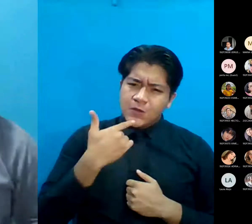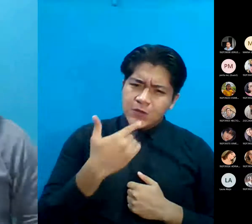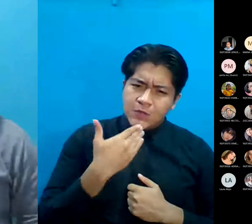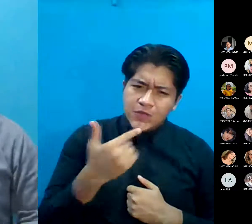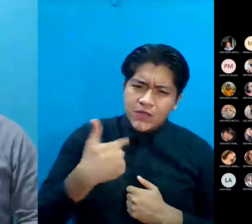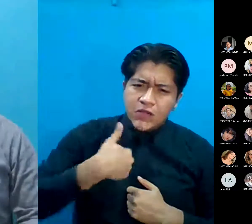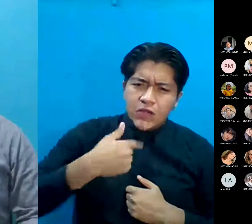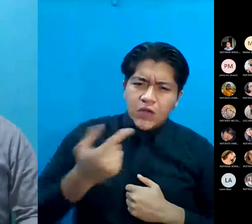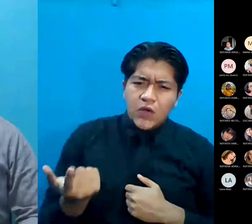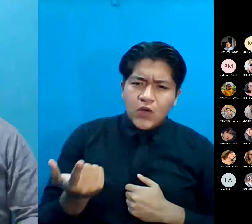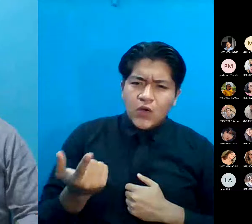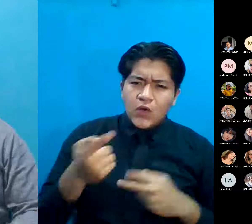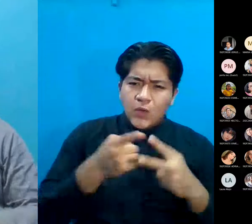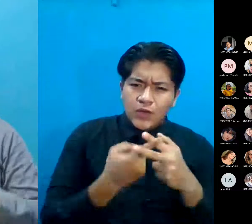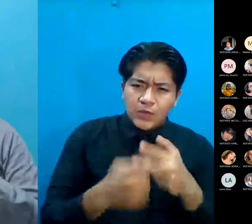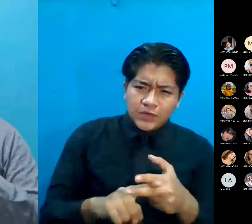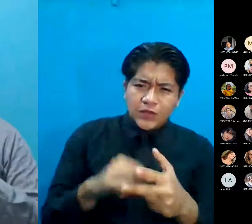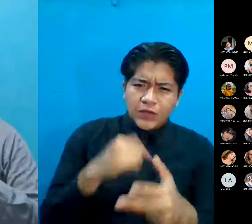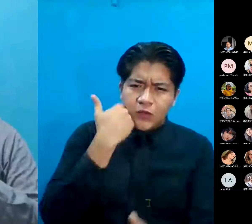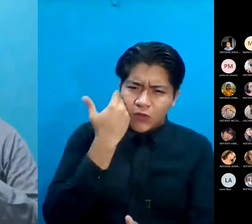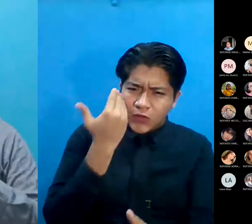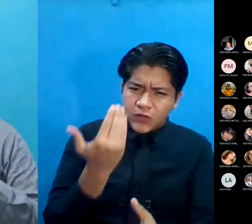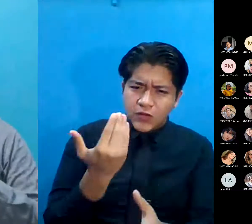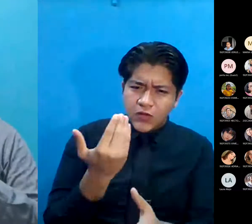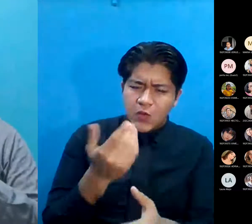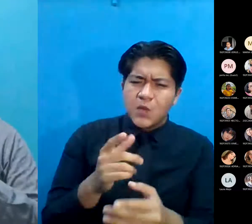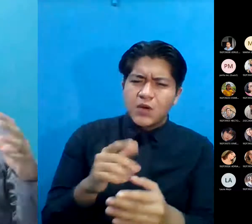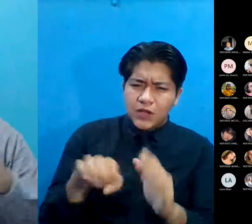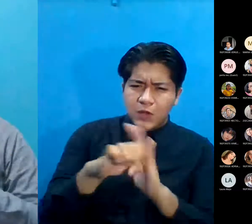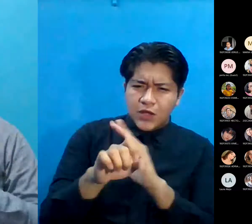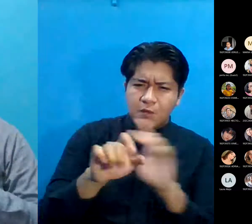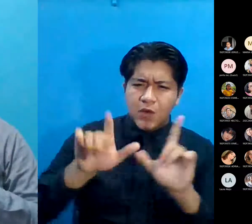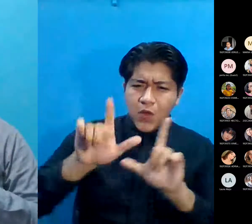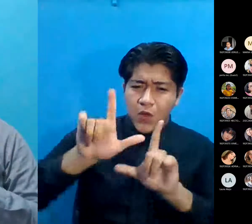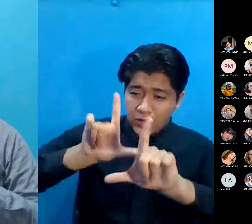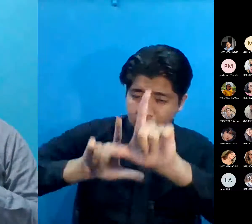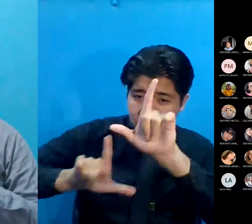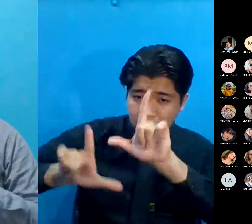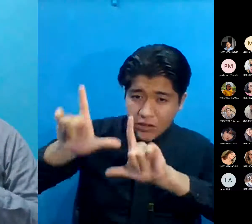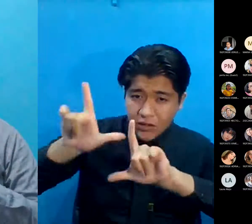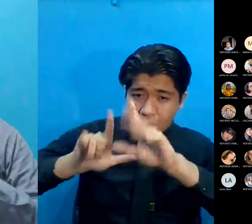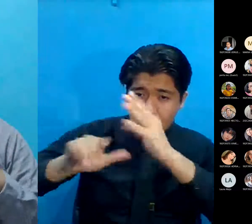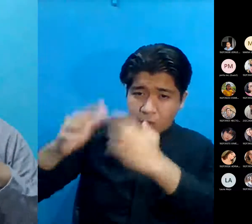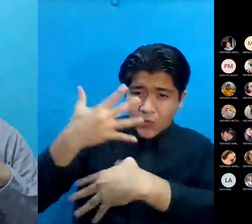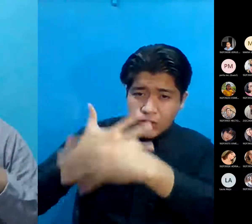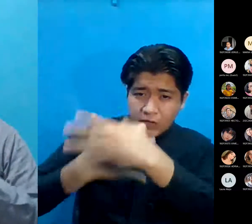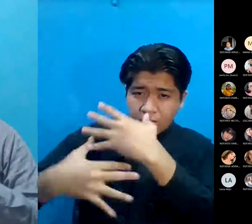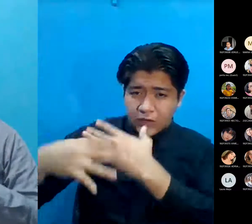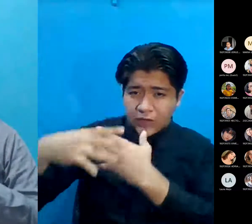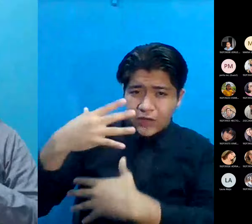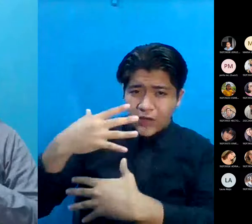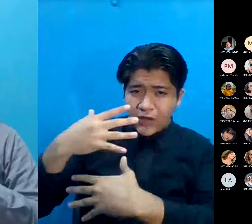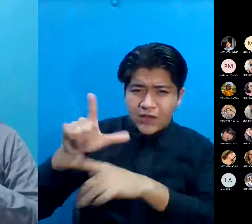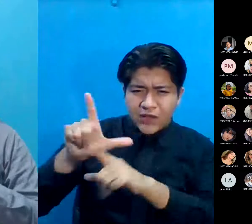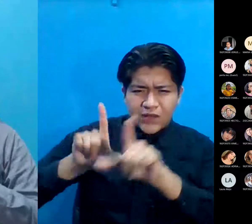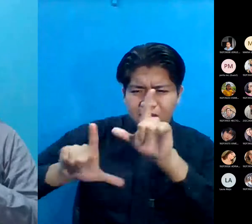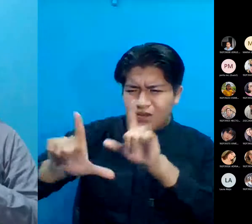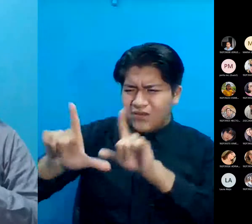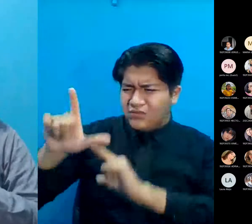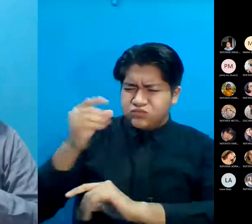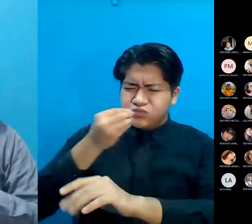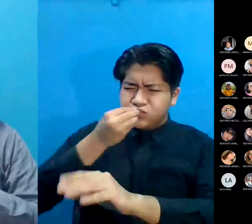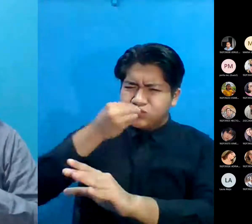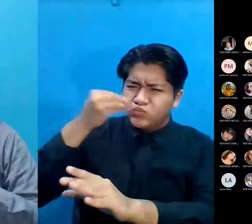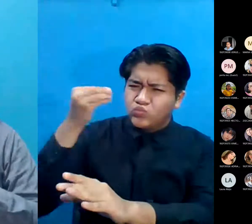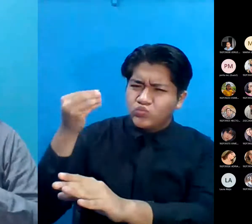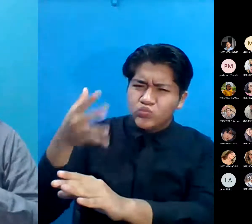platicando que precisamente la lengua de señas es un idioma. Es una lengua completamente maravillosa,